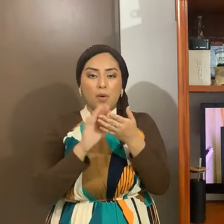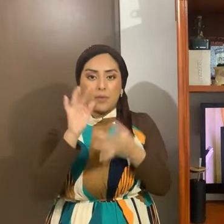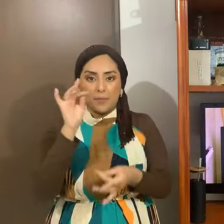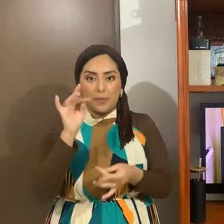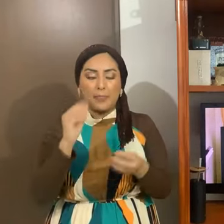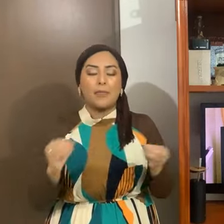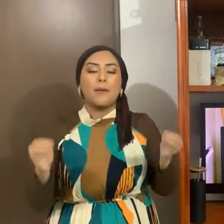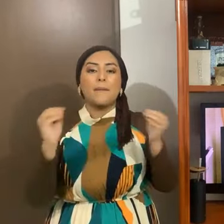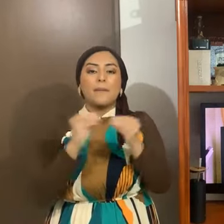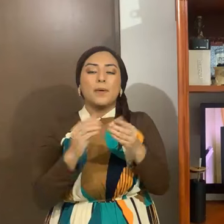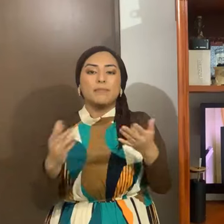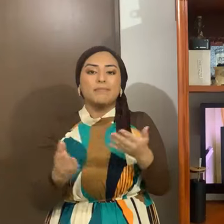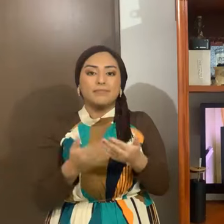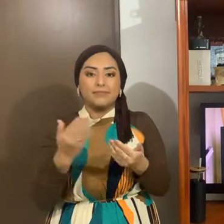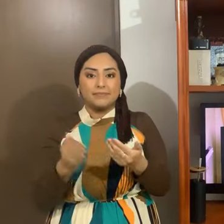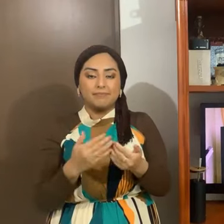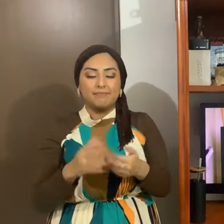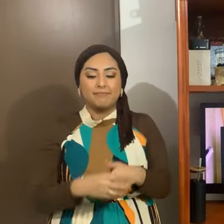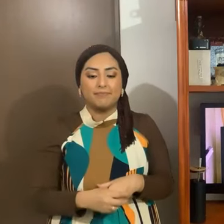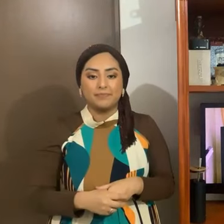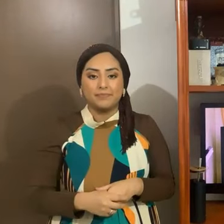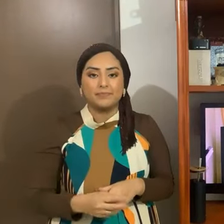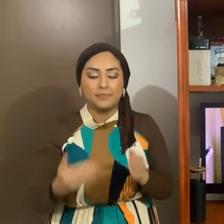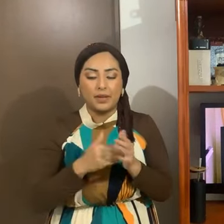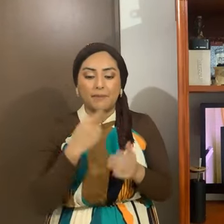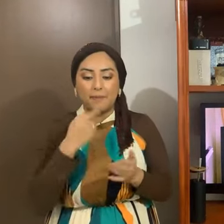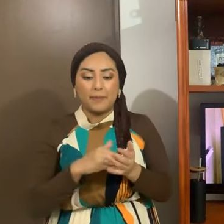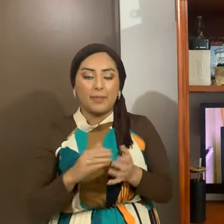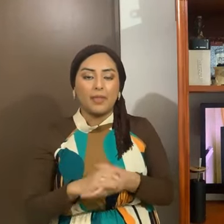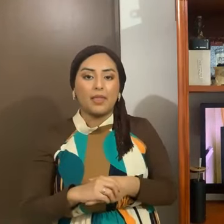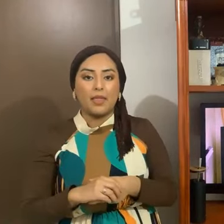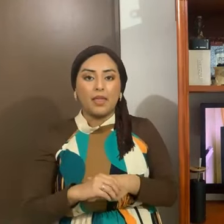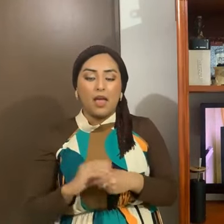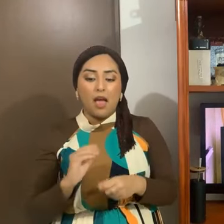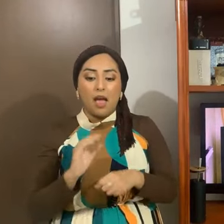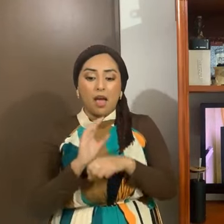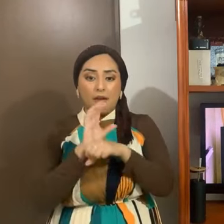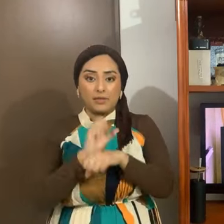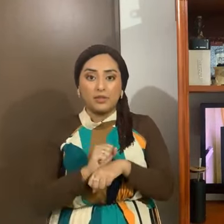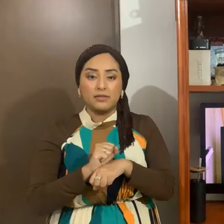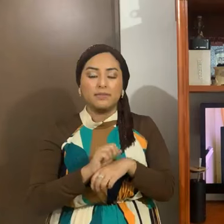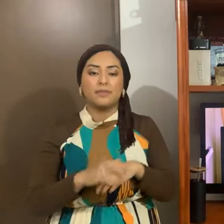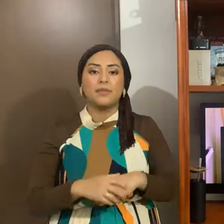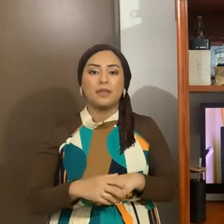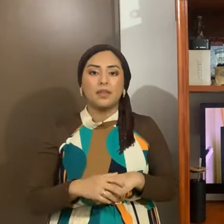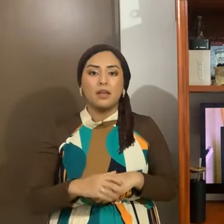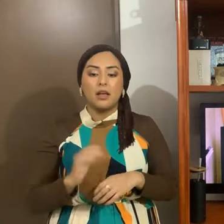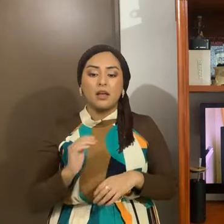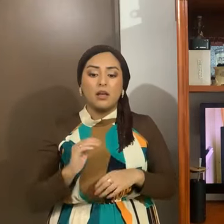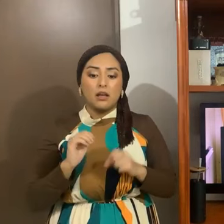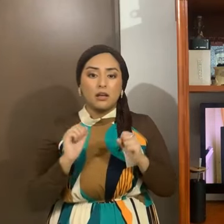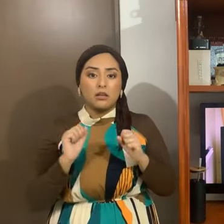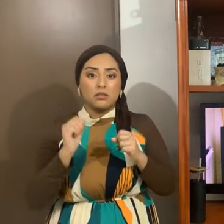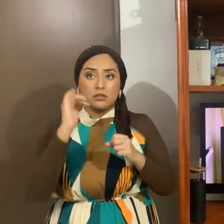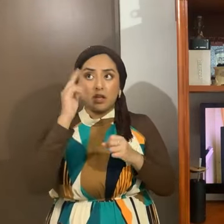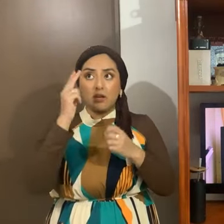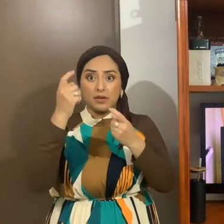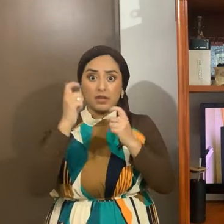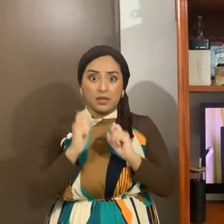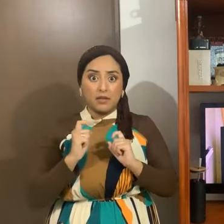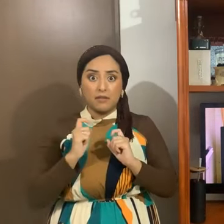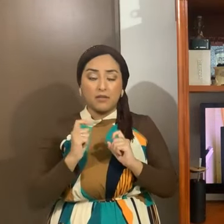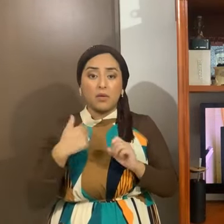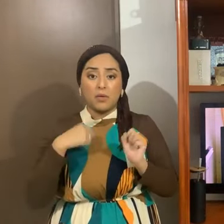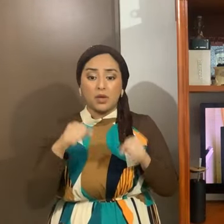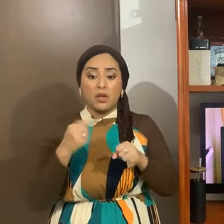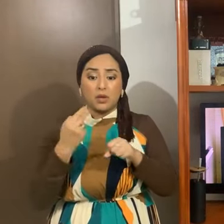fácil, y práctica. Lo vuelvo a repetir, los hábitos son estas herramientas que Yahweh nos dio